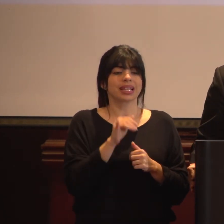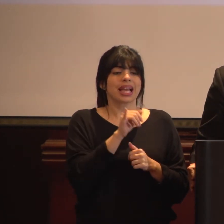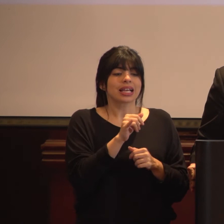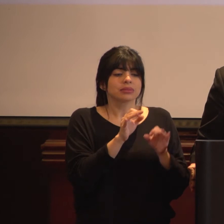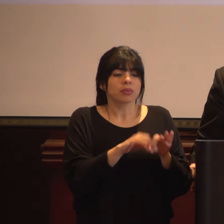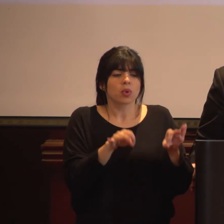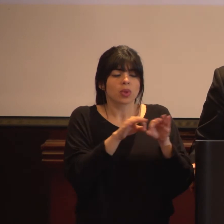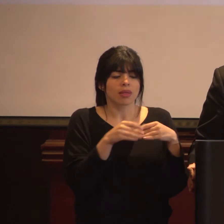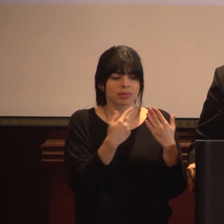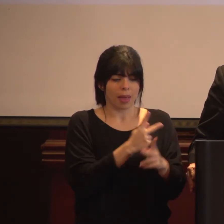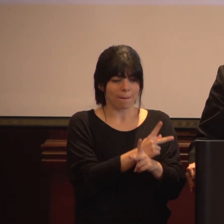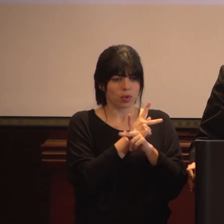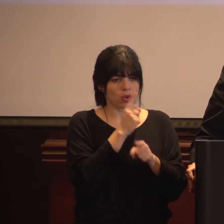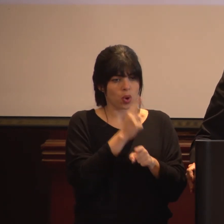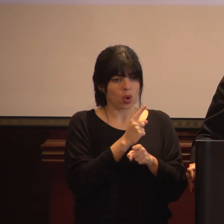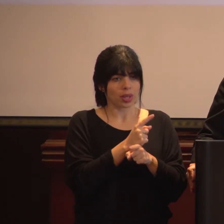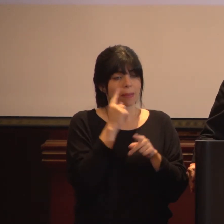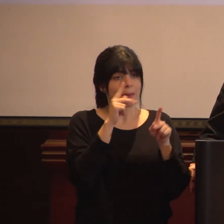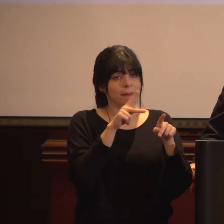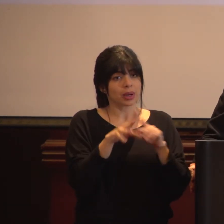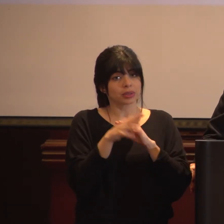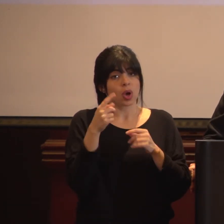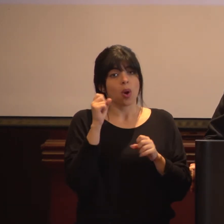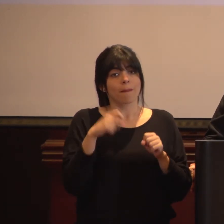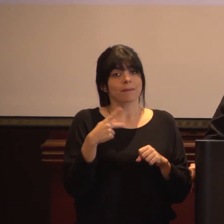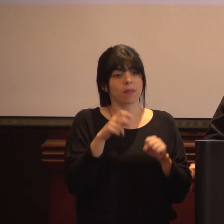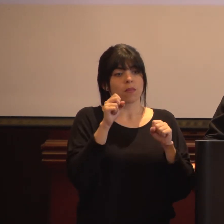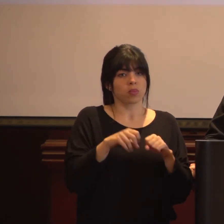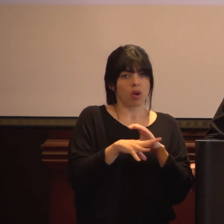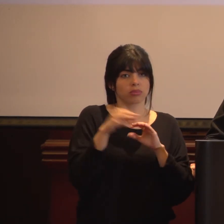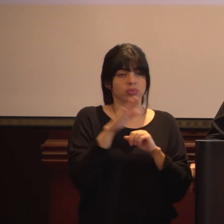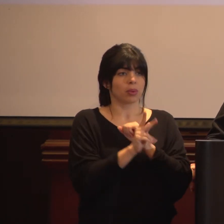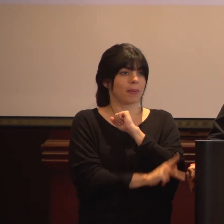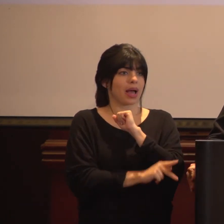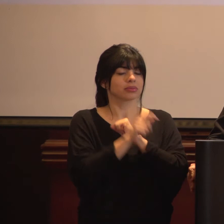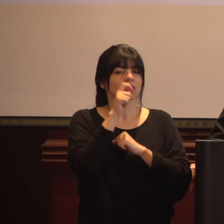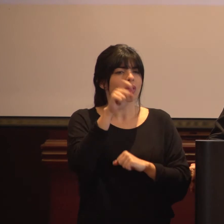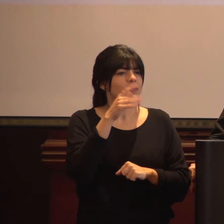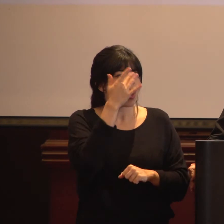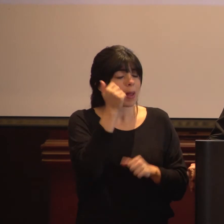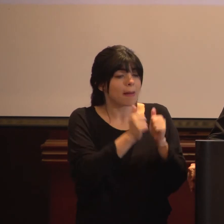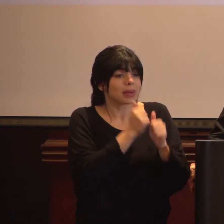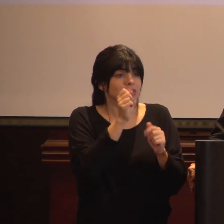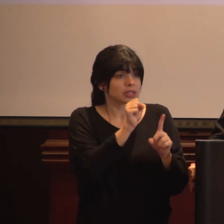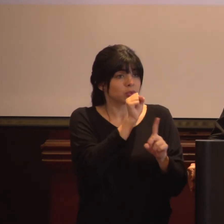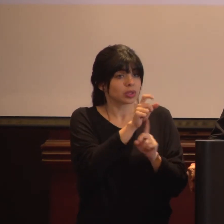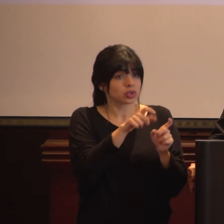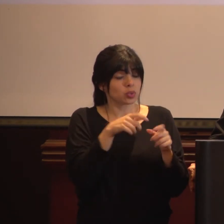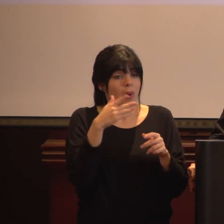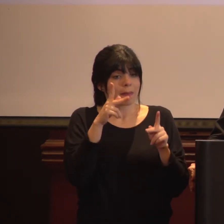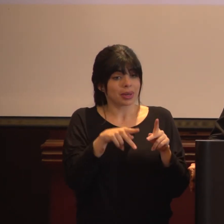brindar una protección adecuada a las poblaciones desplazadas o en riesgo de desplazamiento no debemos olvidar que en la mayoría de los casos el